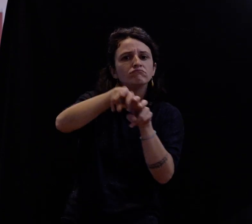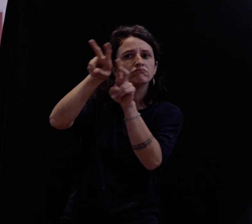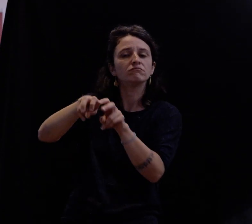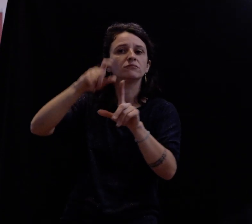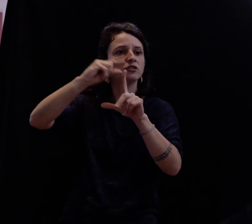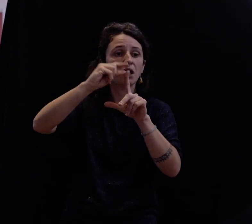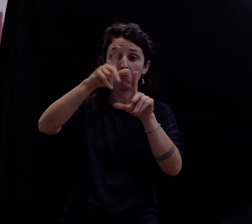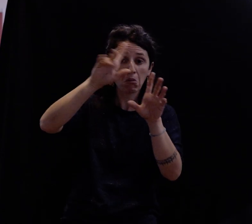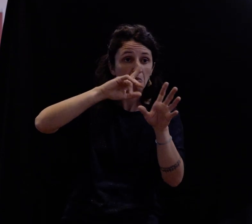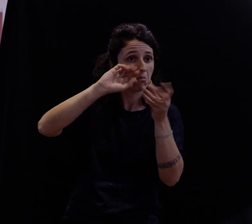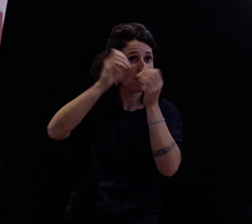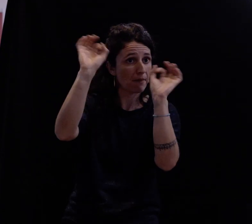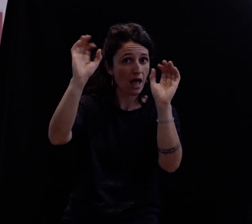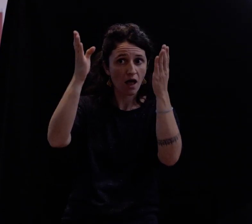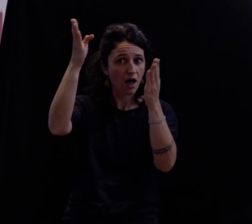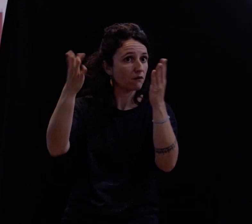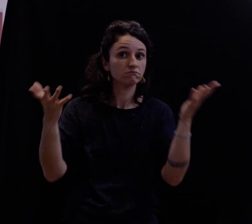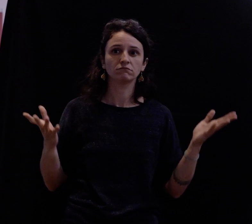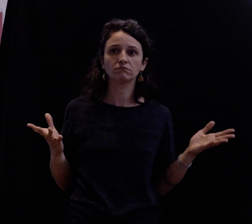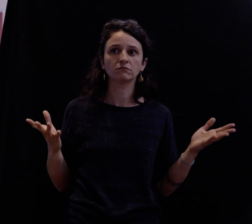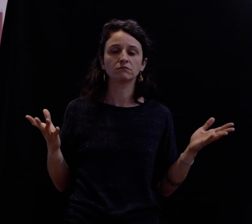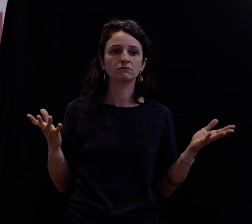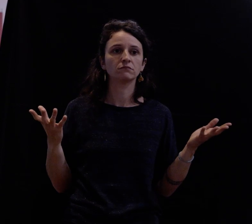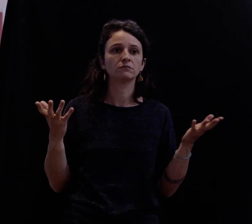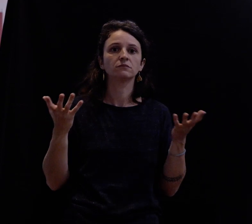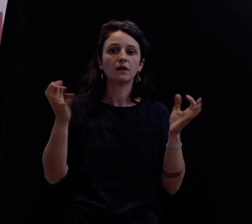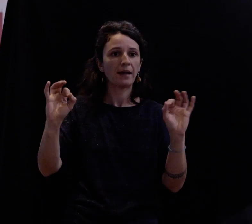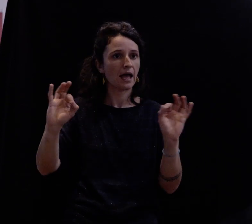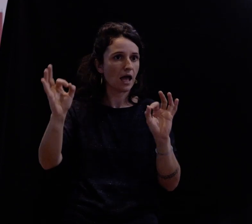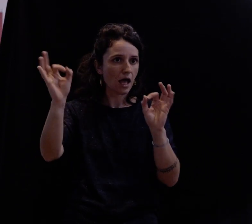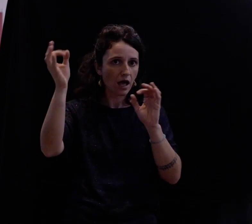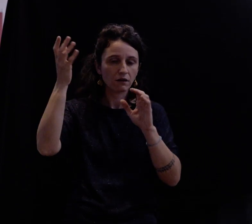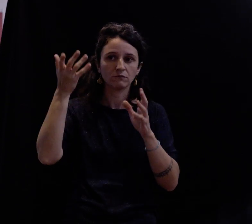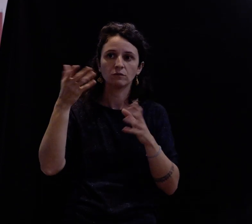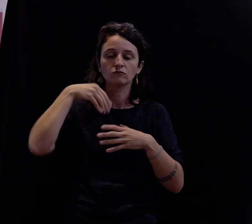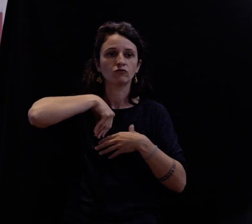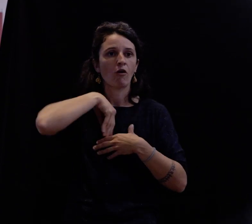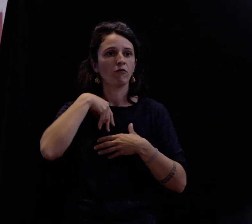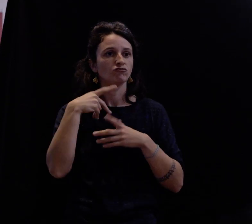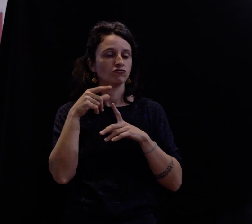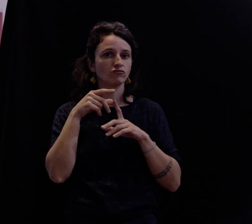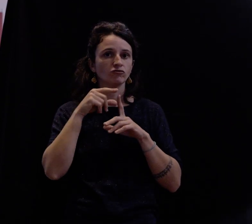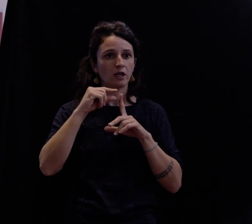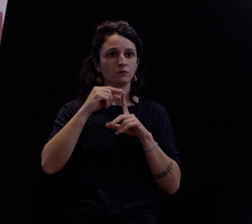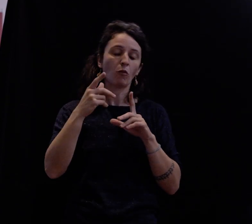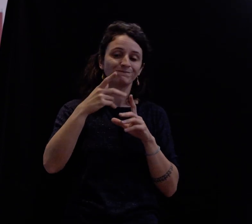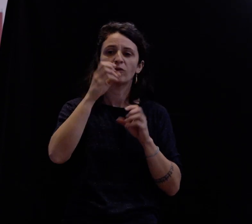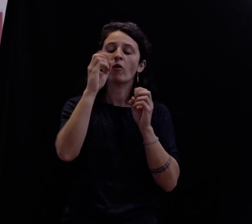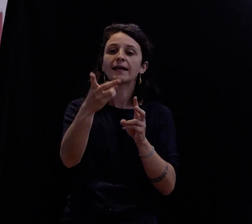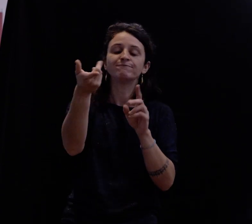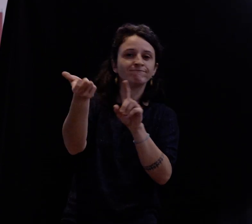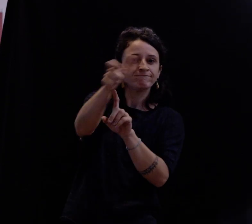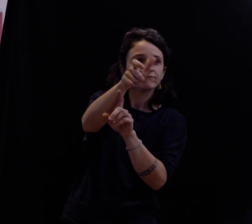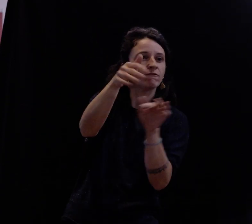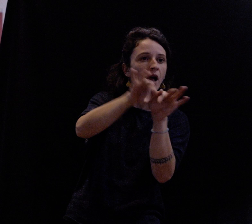souvent. Déjà, la première information qu'on va pouvoir donner à ce couple-là, c'est de leur dire, ok, du coup, vos frères, vos sœurs, vos cousins,